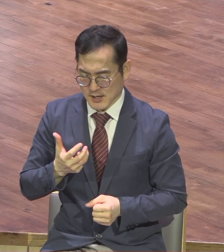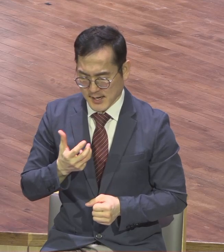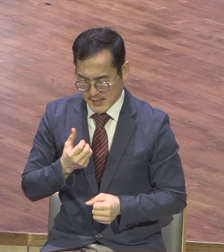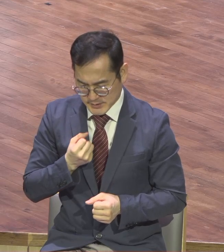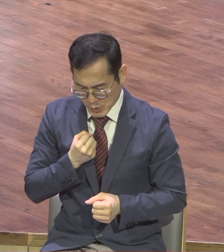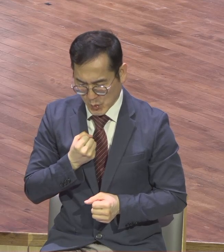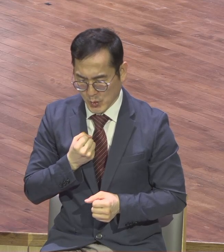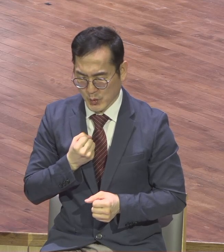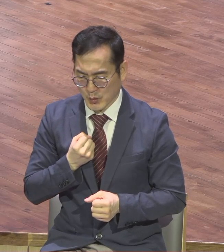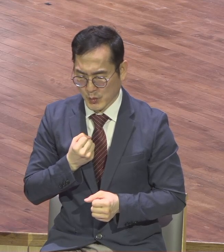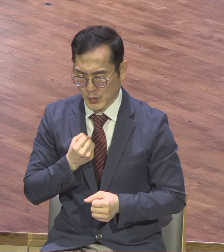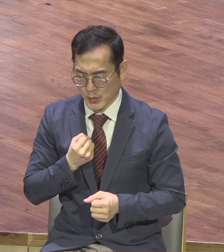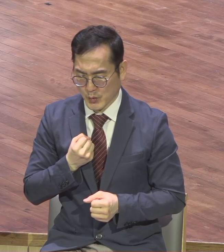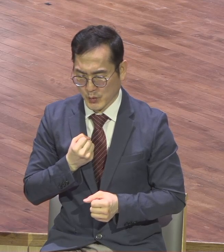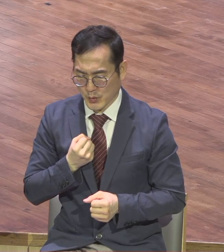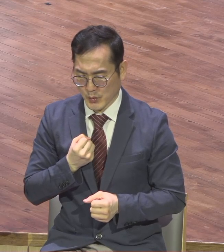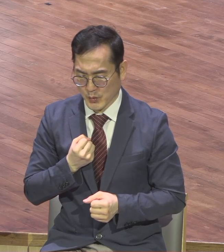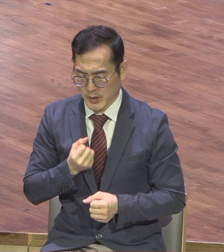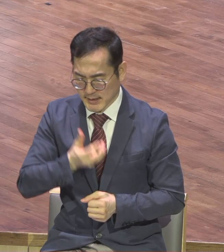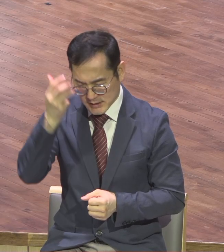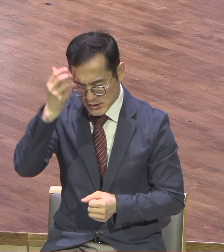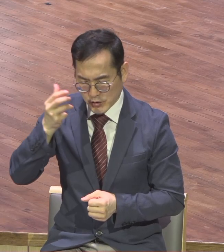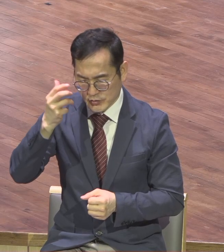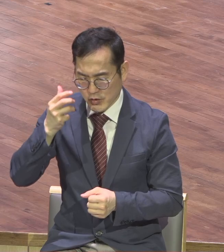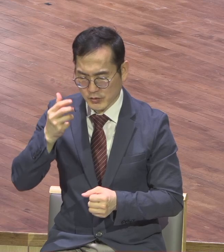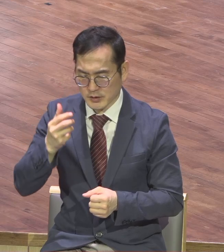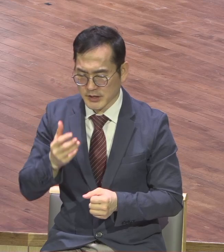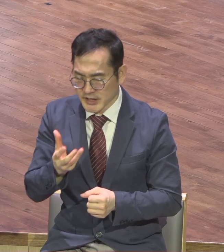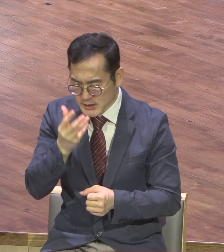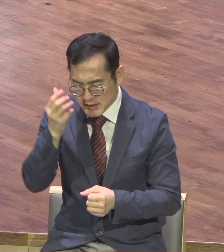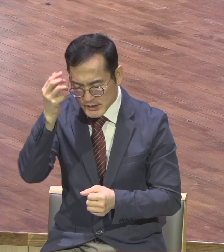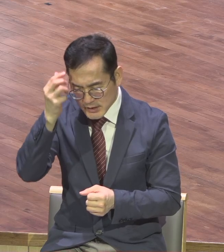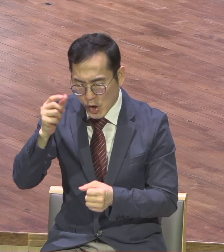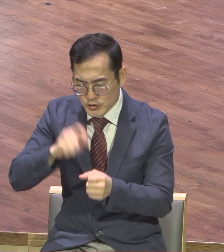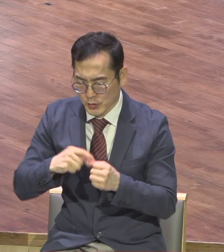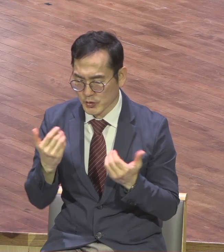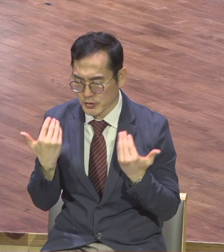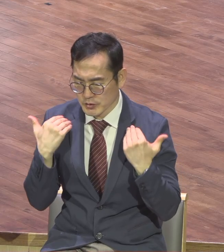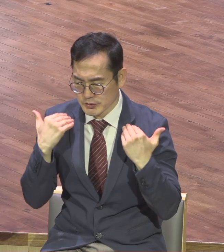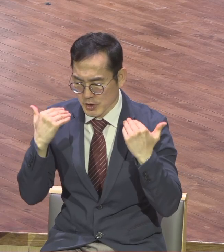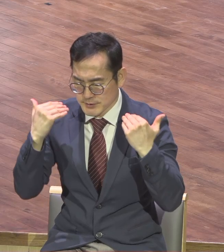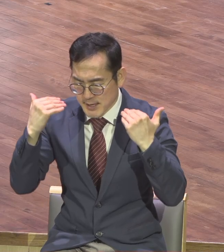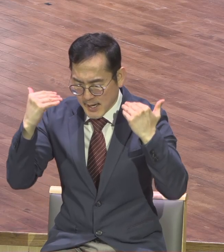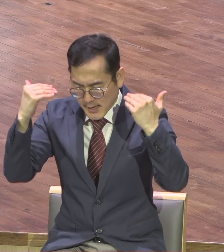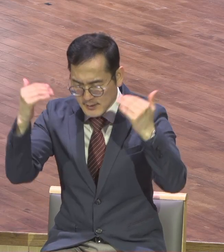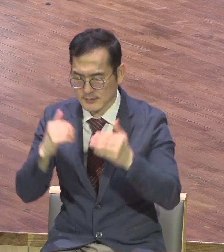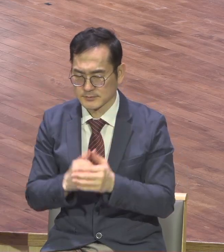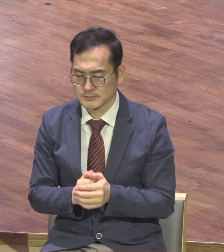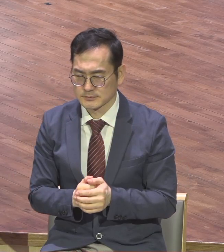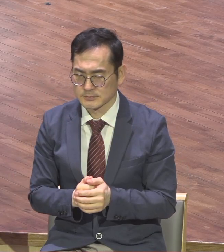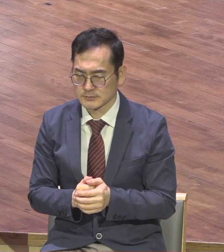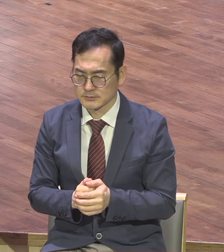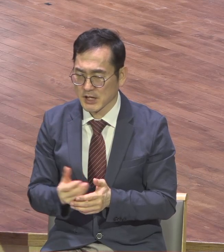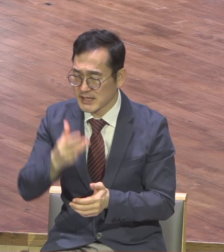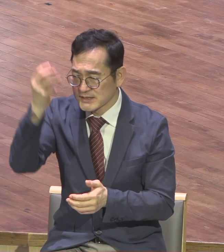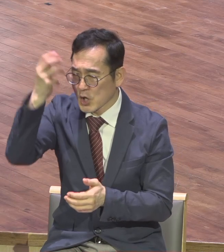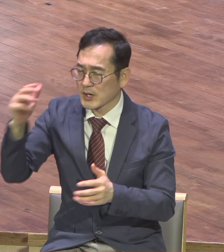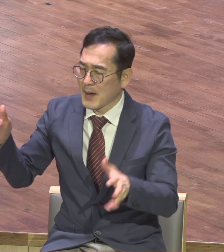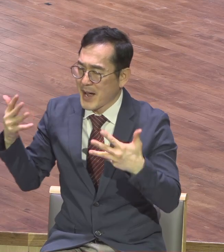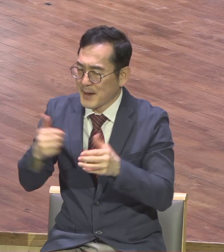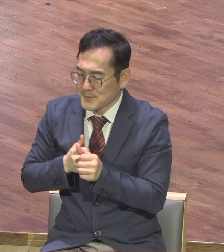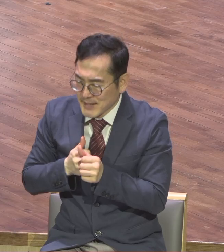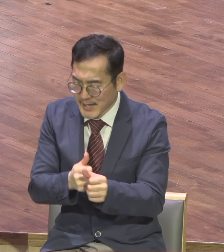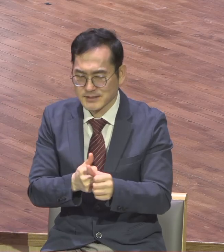성도들이 한 주간도 확실하게 회복해서 성령의 바람이 부는 현장을